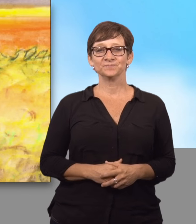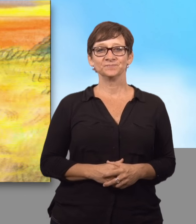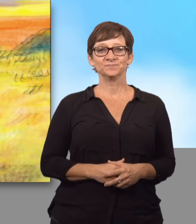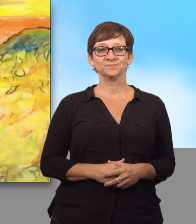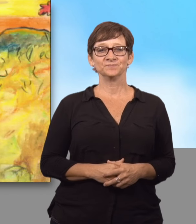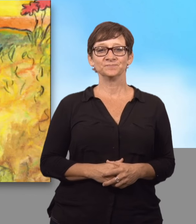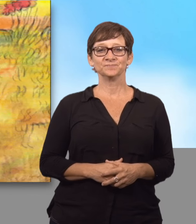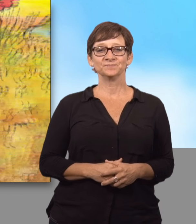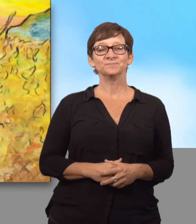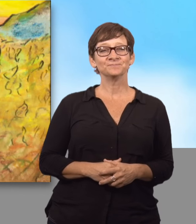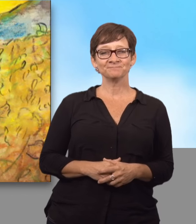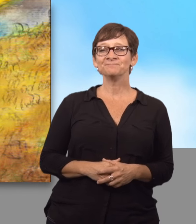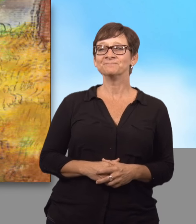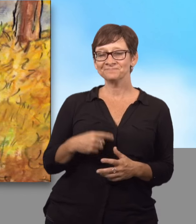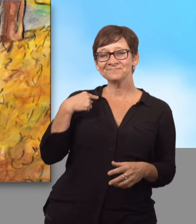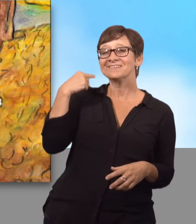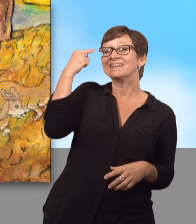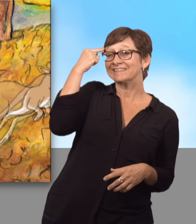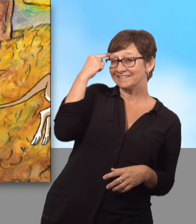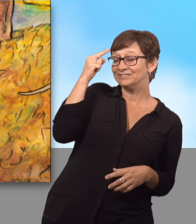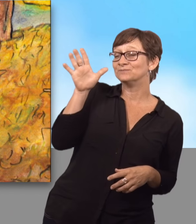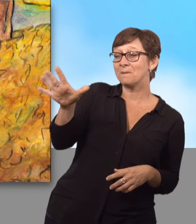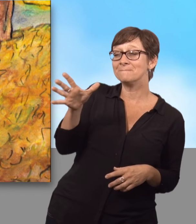que tu mamá es un...